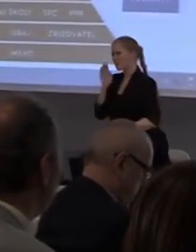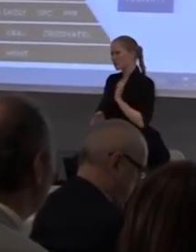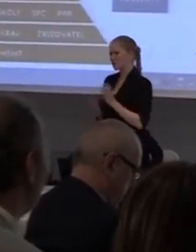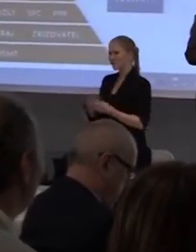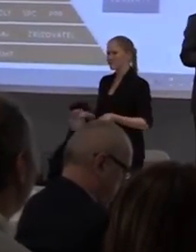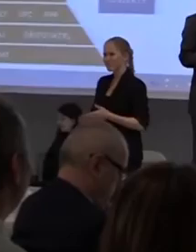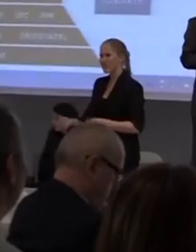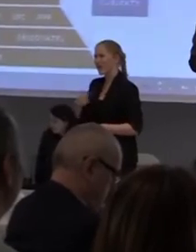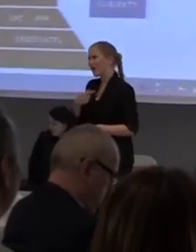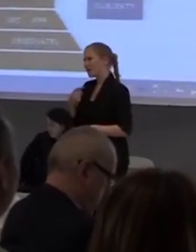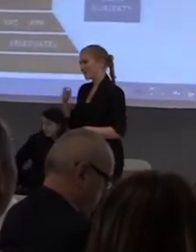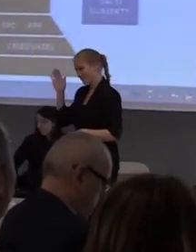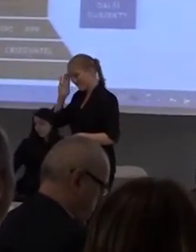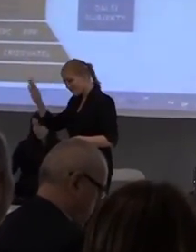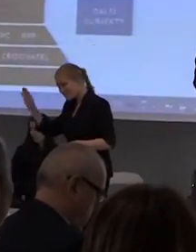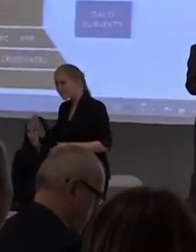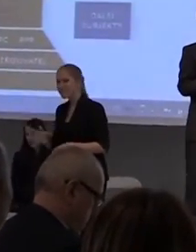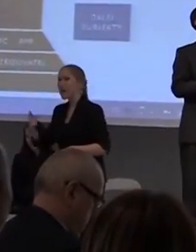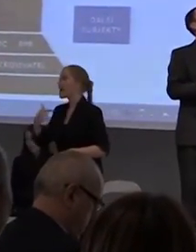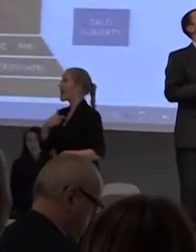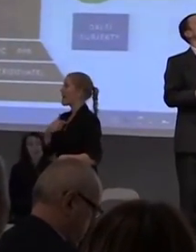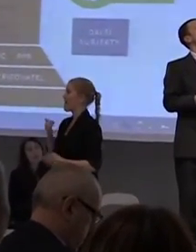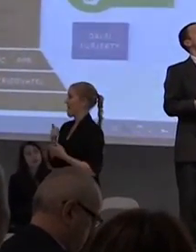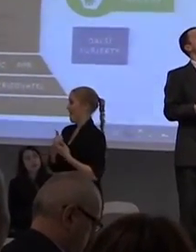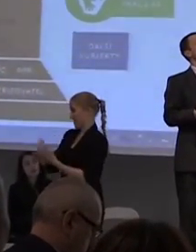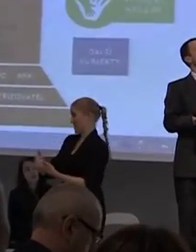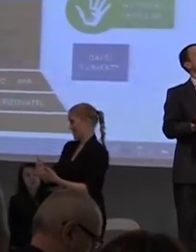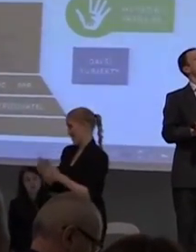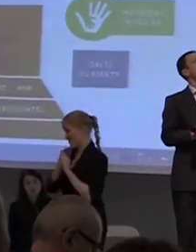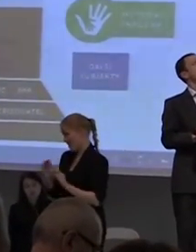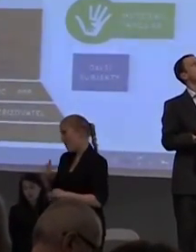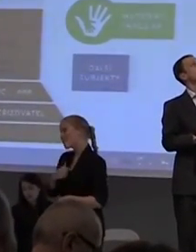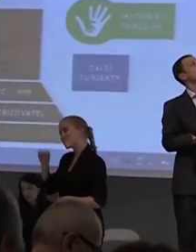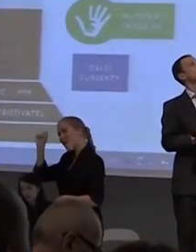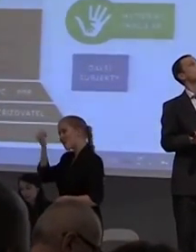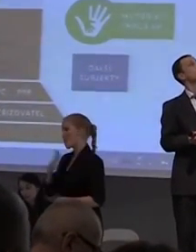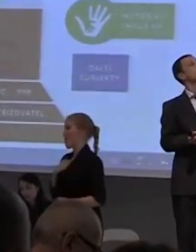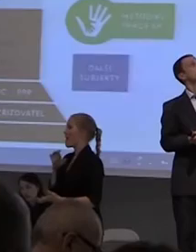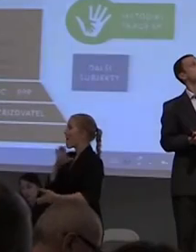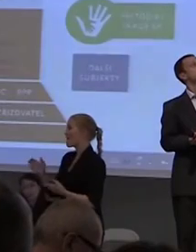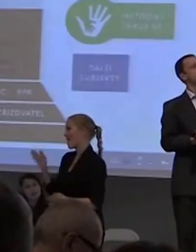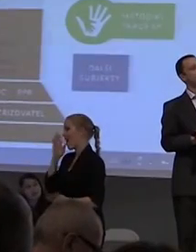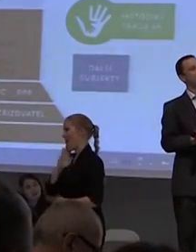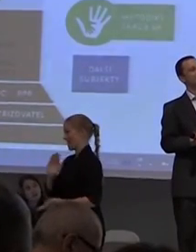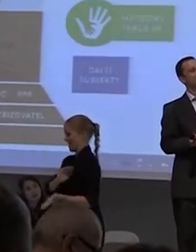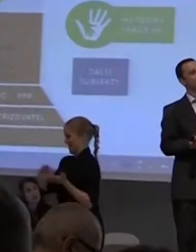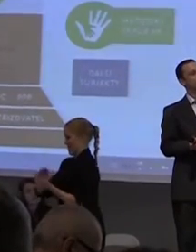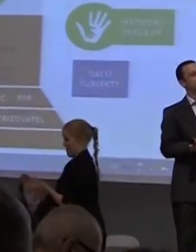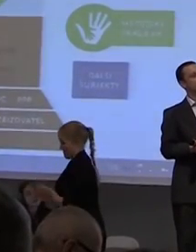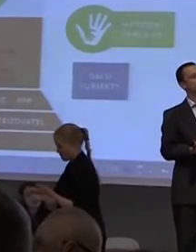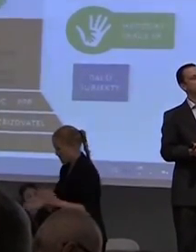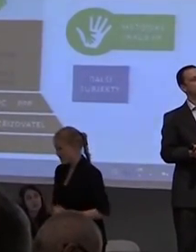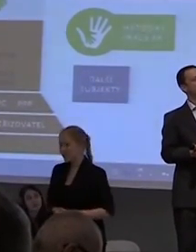Dobrý den, já jsem asistentka pedagoga, jmenuji se Eva Laskavá, možná to dneska takhle nezní, protože jsem